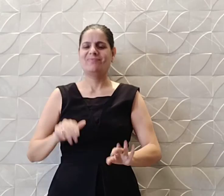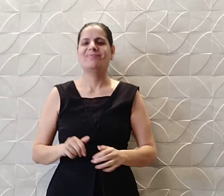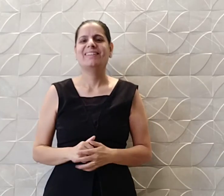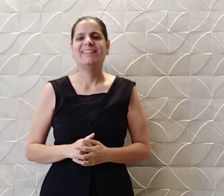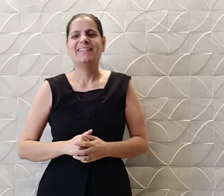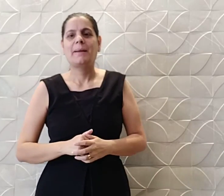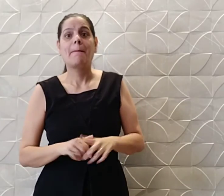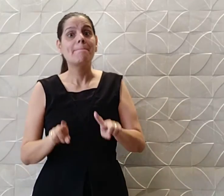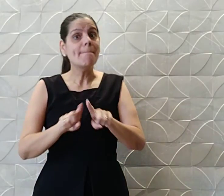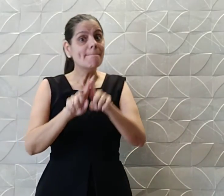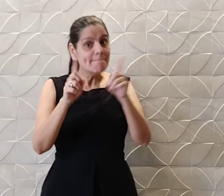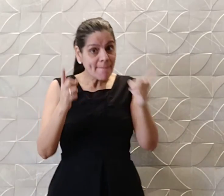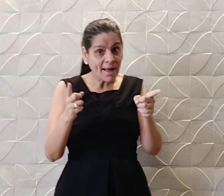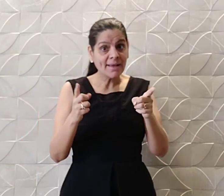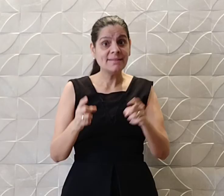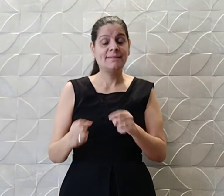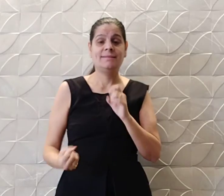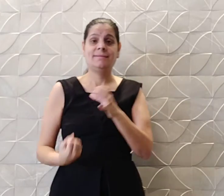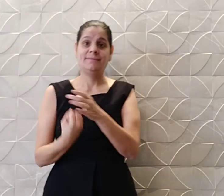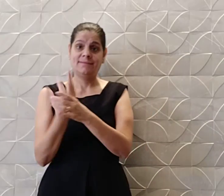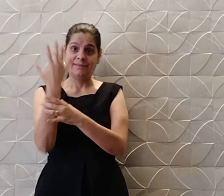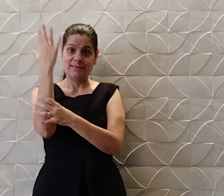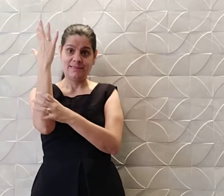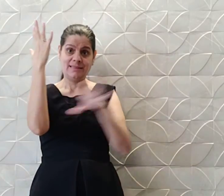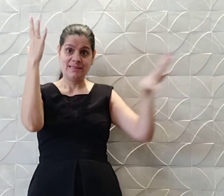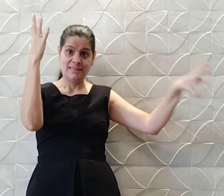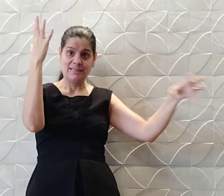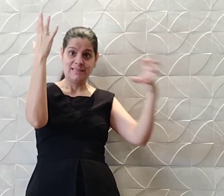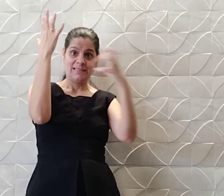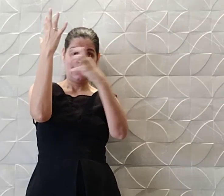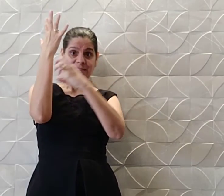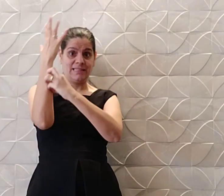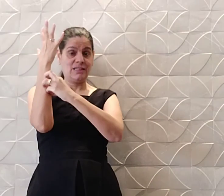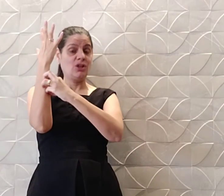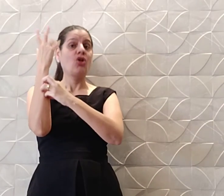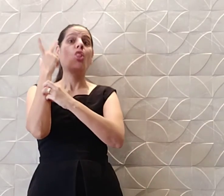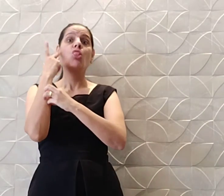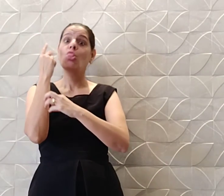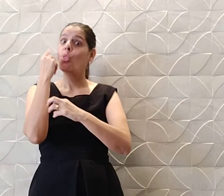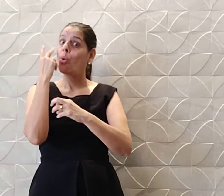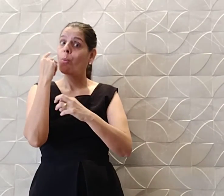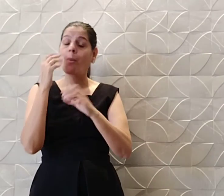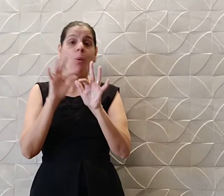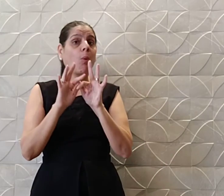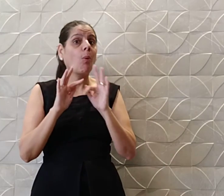Mas esta prática é muito utilizada e bem comum para ter bons resultados com os frutos.